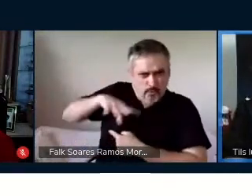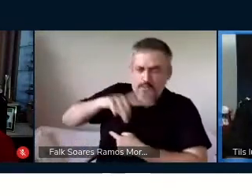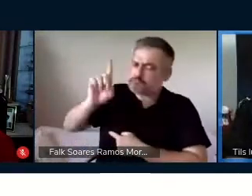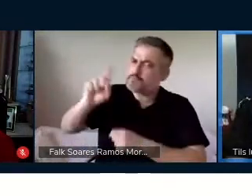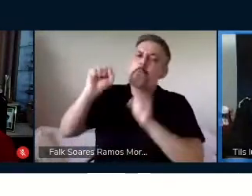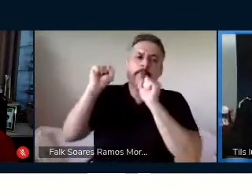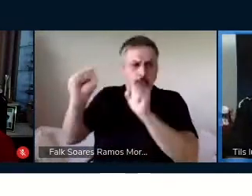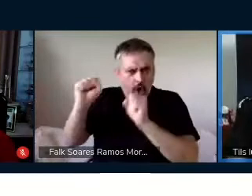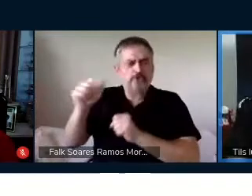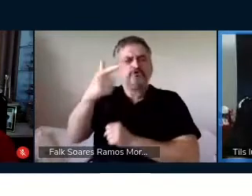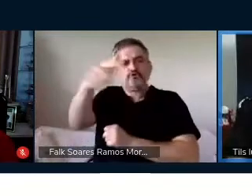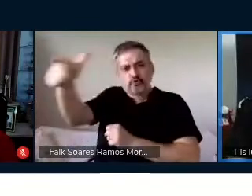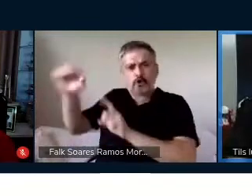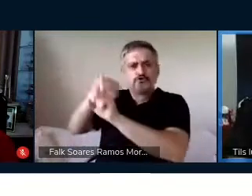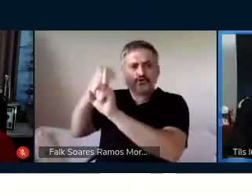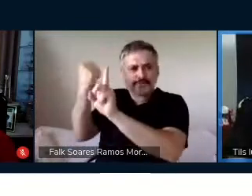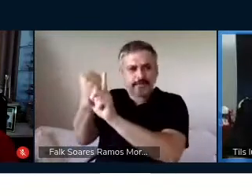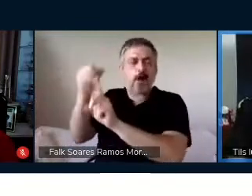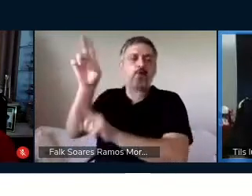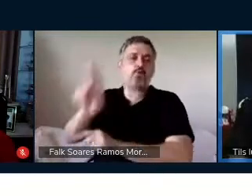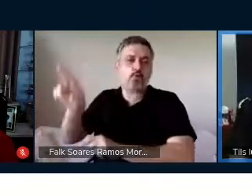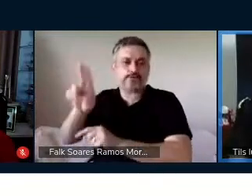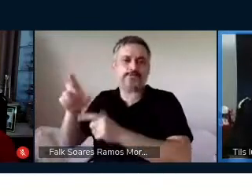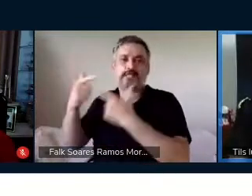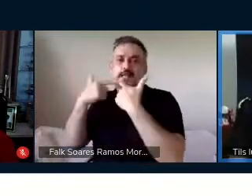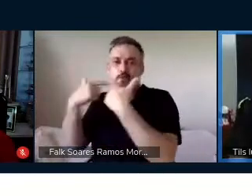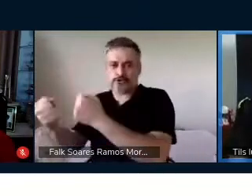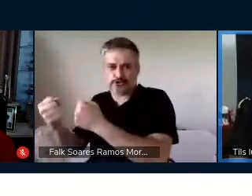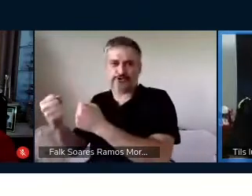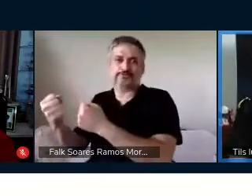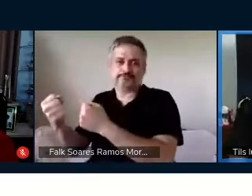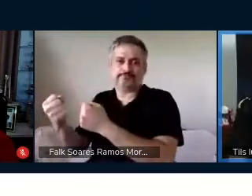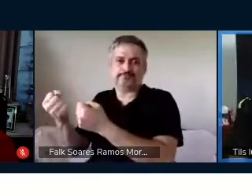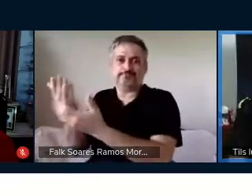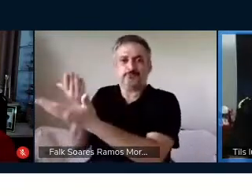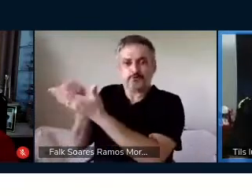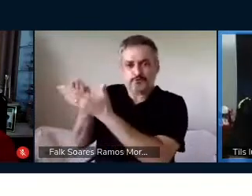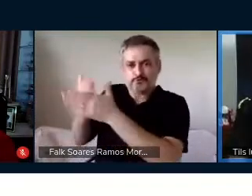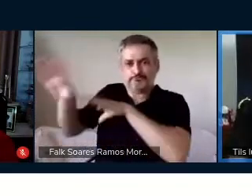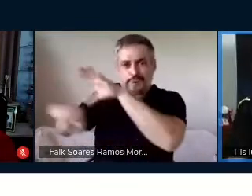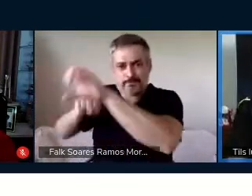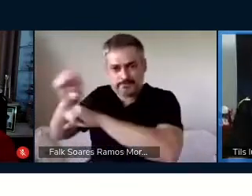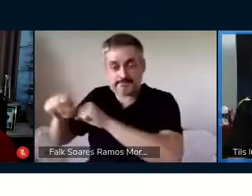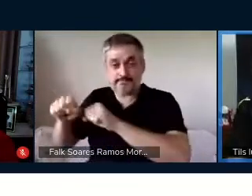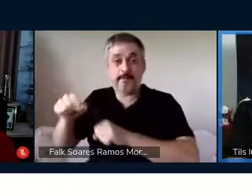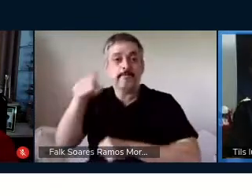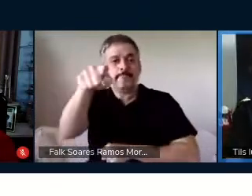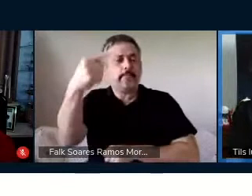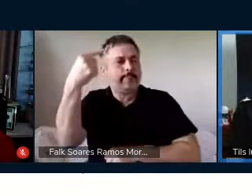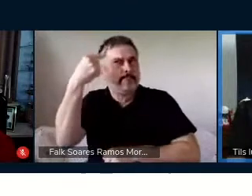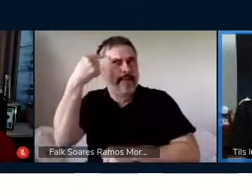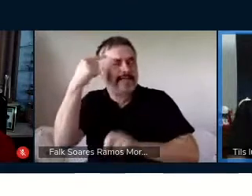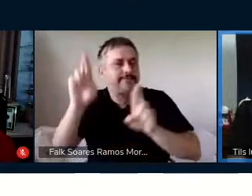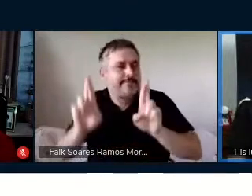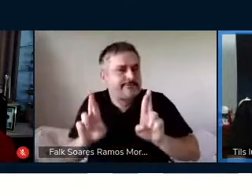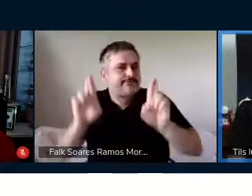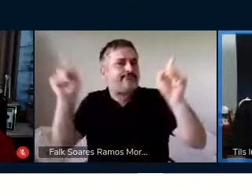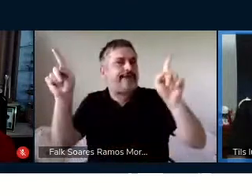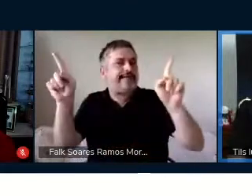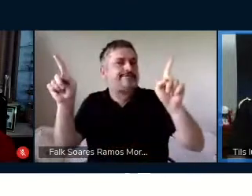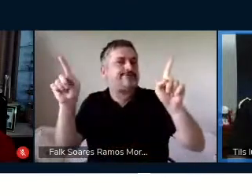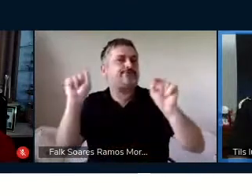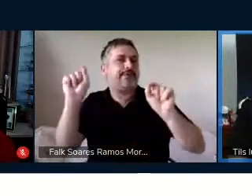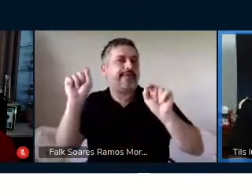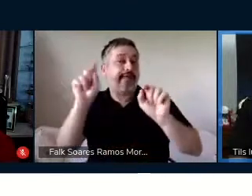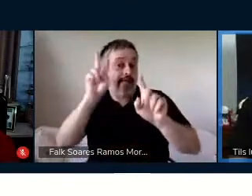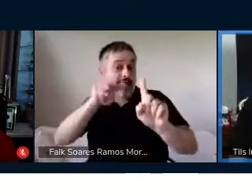os materiais são esses, são necessários para que se constitua de verdade uma política externa da língua, uma